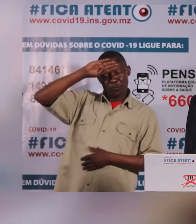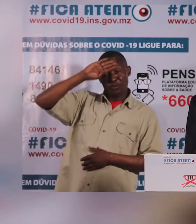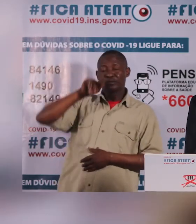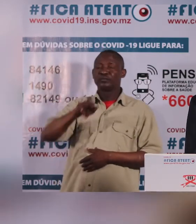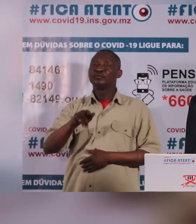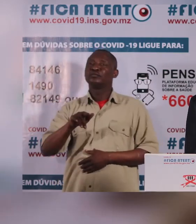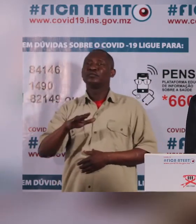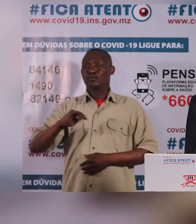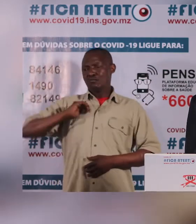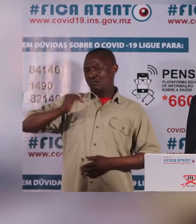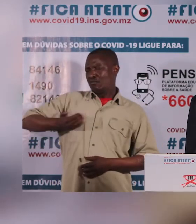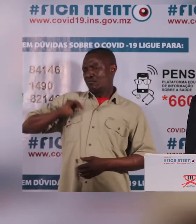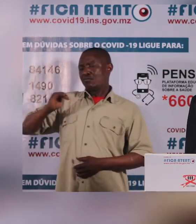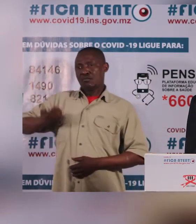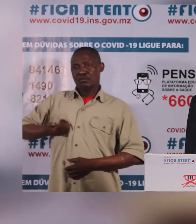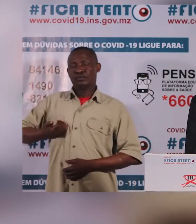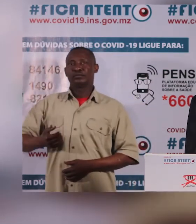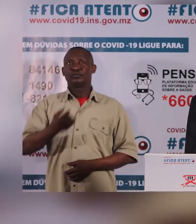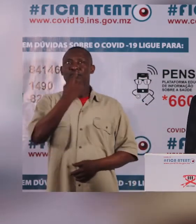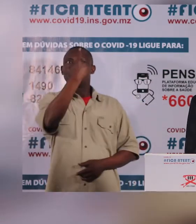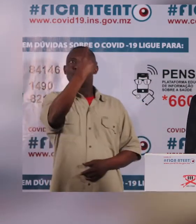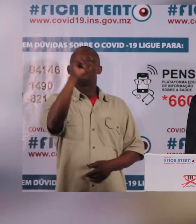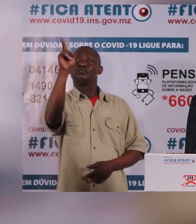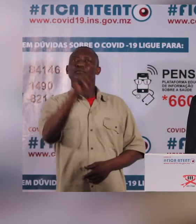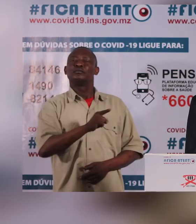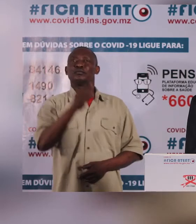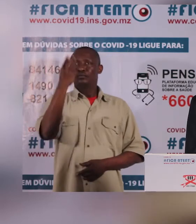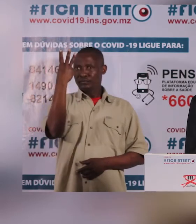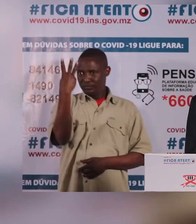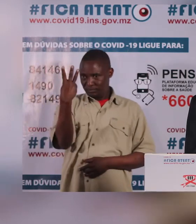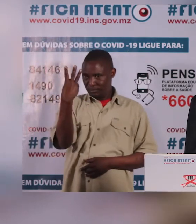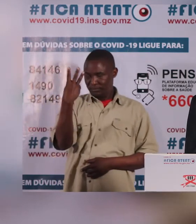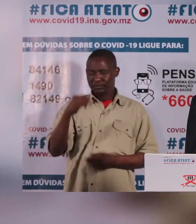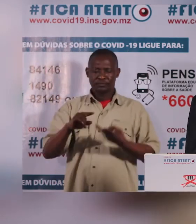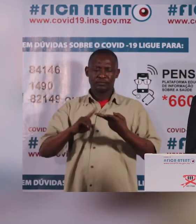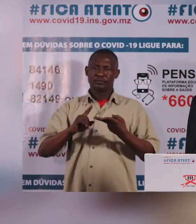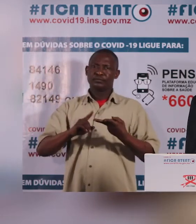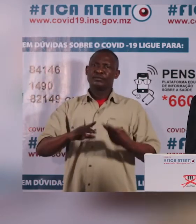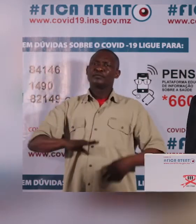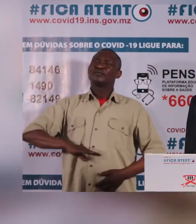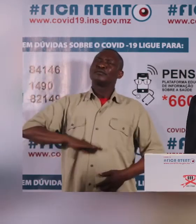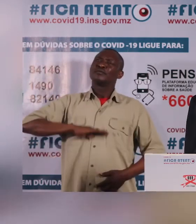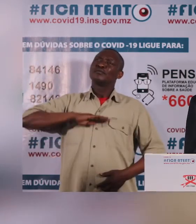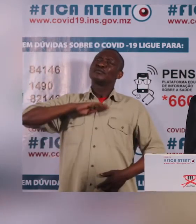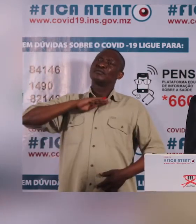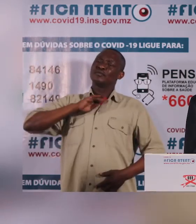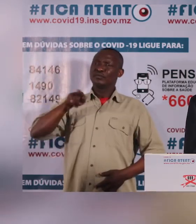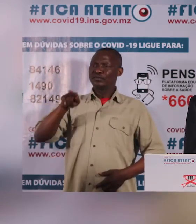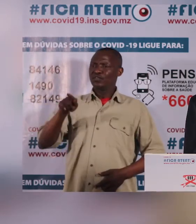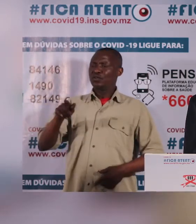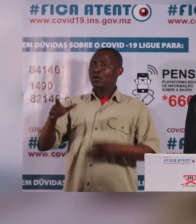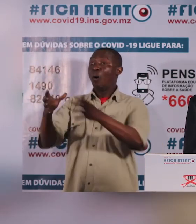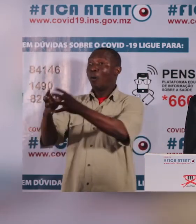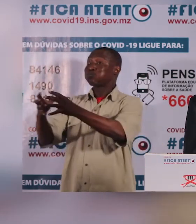sexo feminino e temos, em termos de grupos etários, a maior parte dos casos no grupo etário entre os